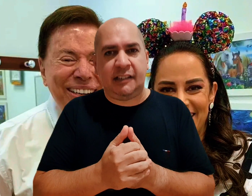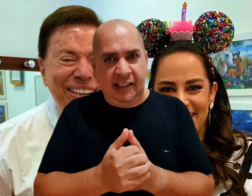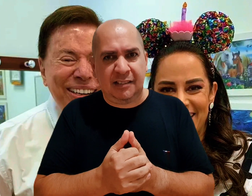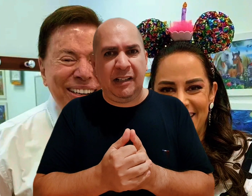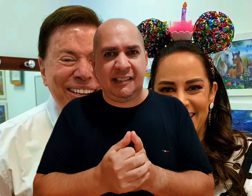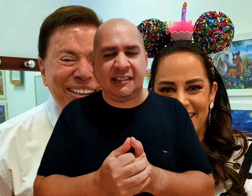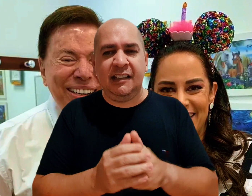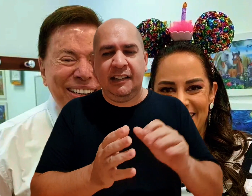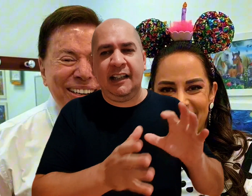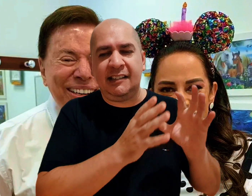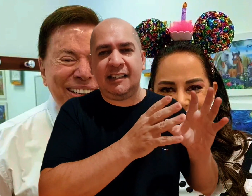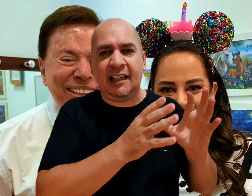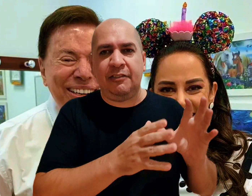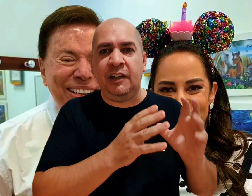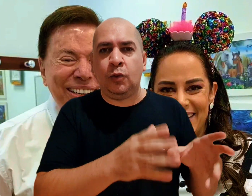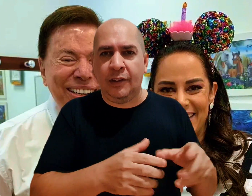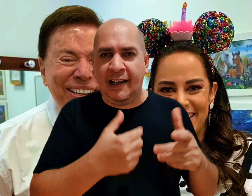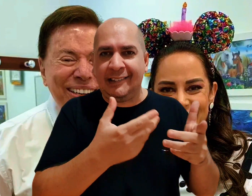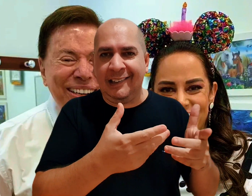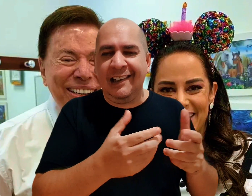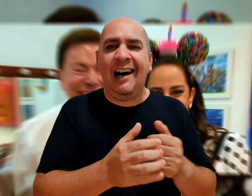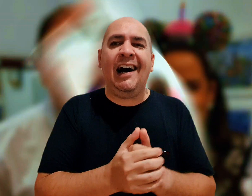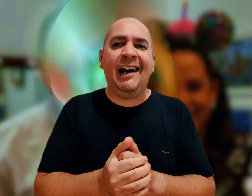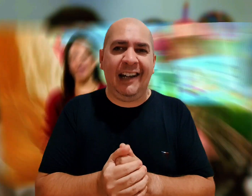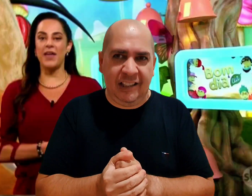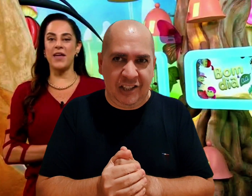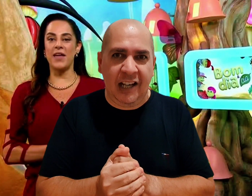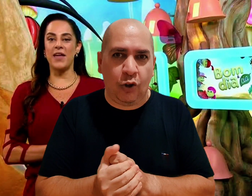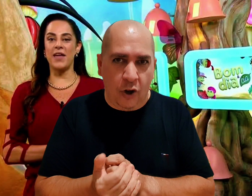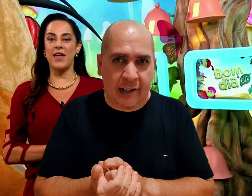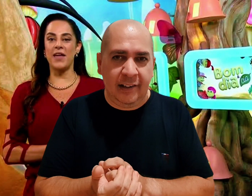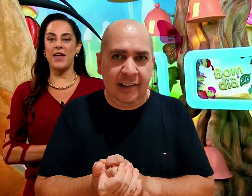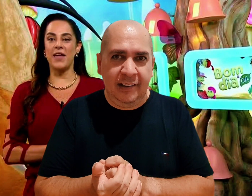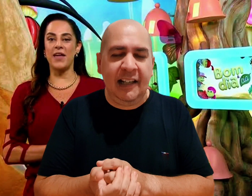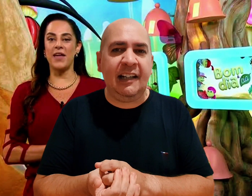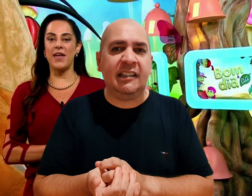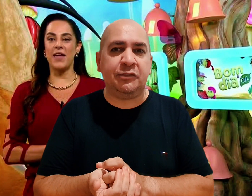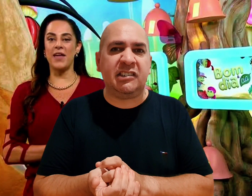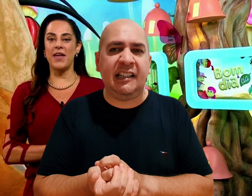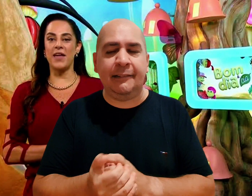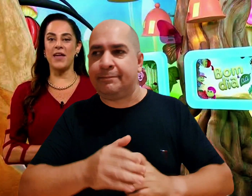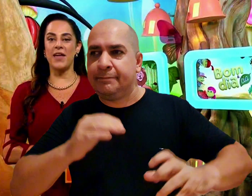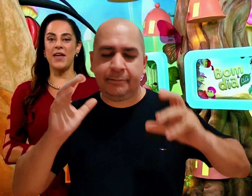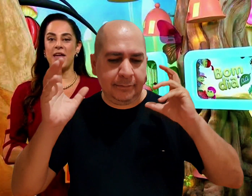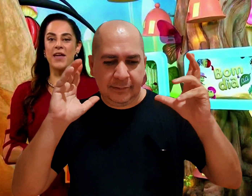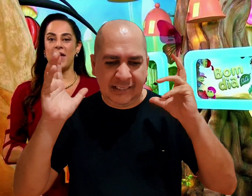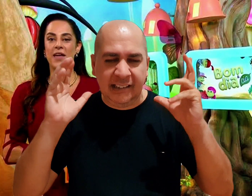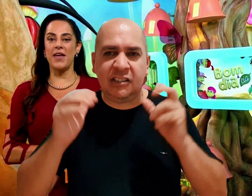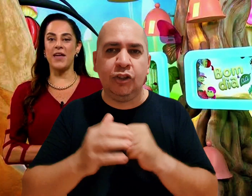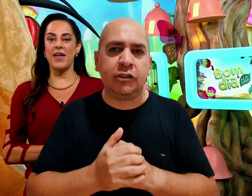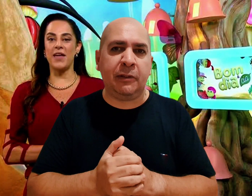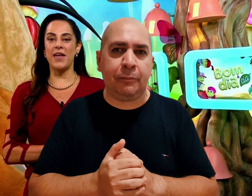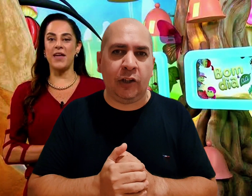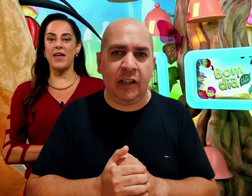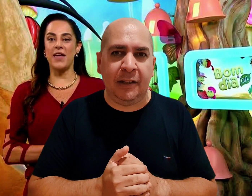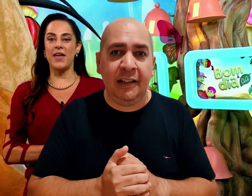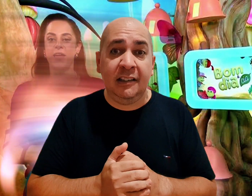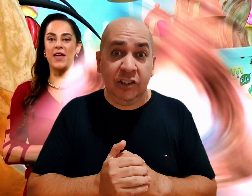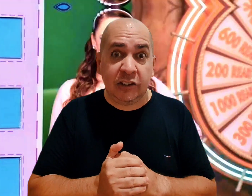3 meses que ela estará vinculada à Rede Record e aliás você tá ansioso pelo programa de